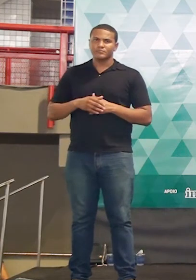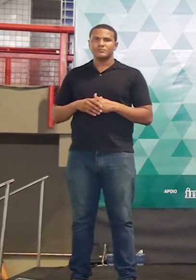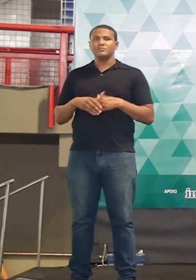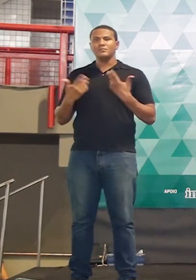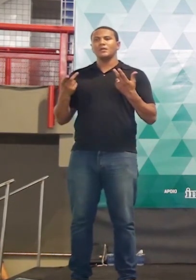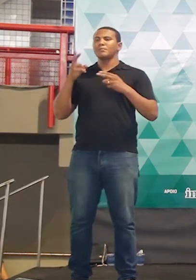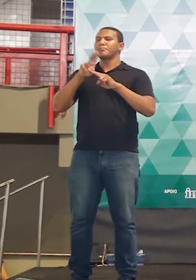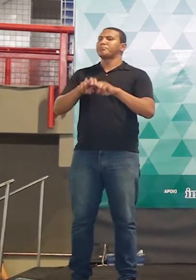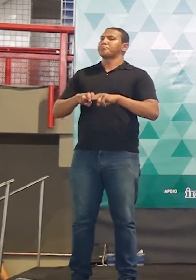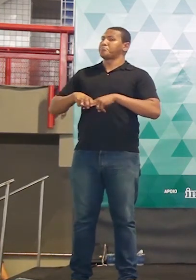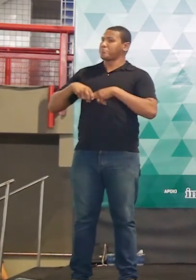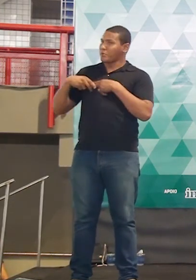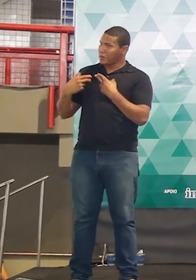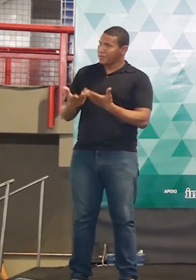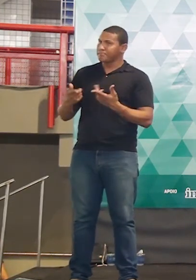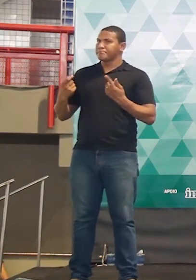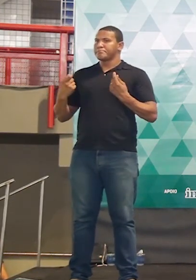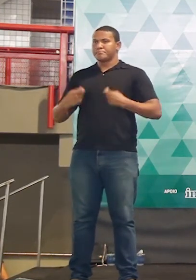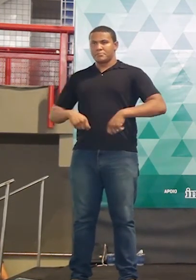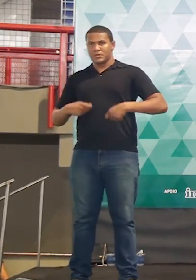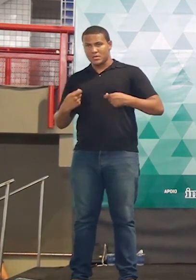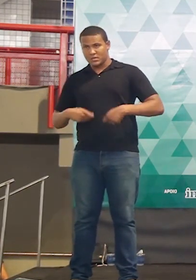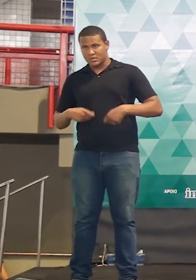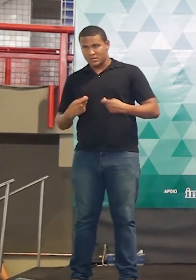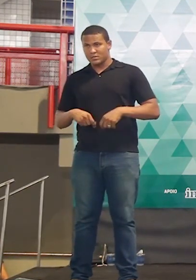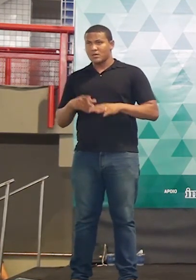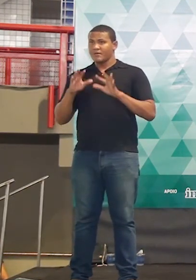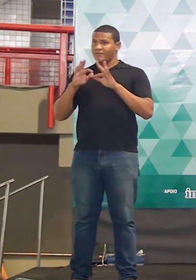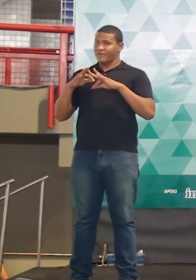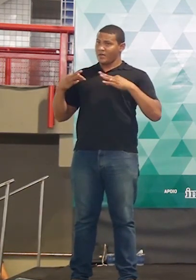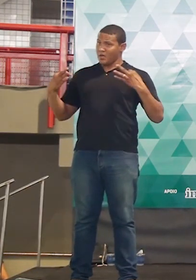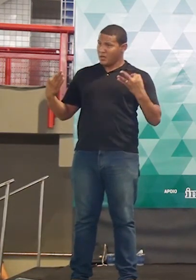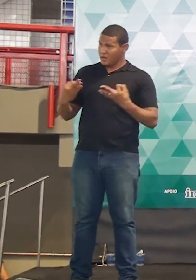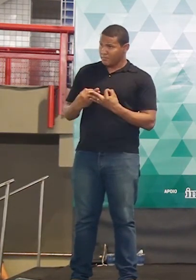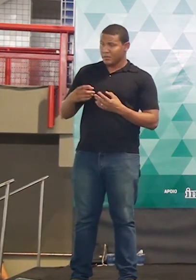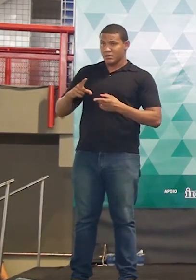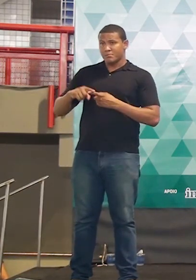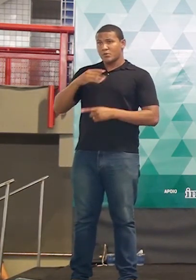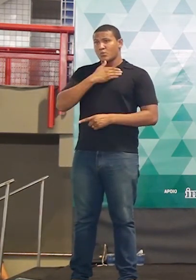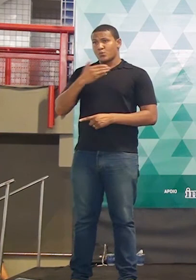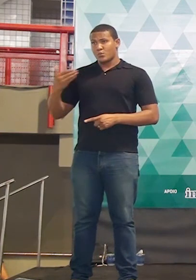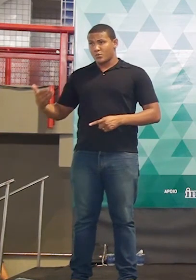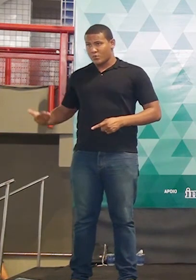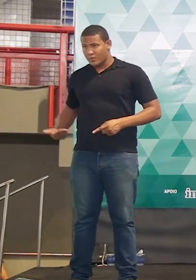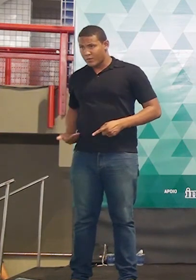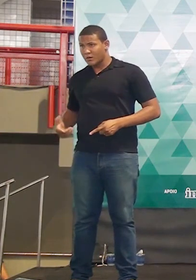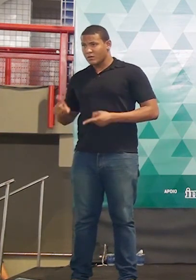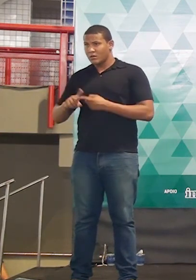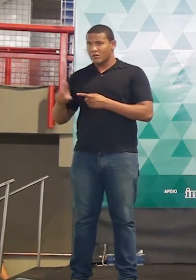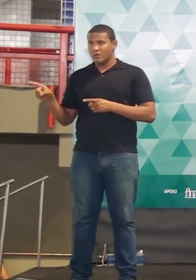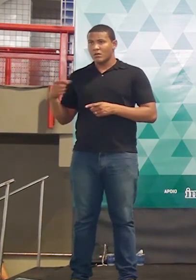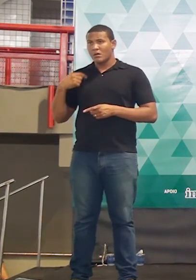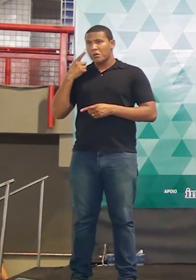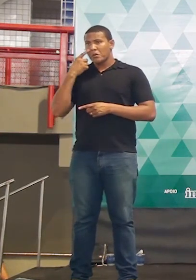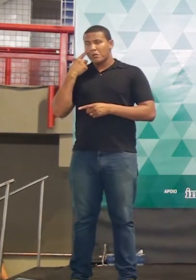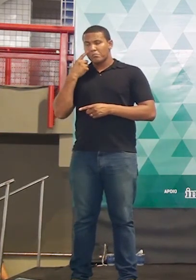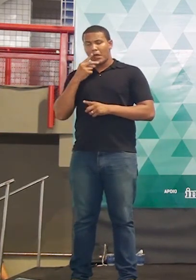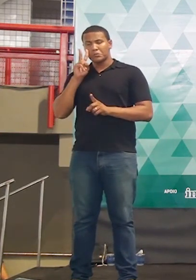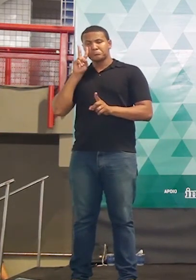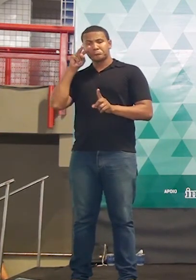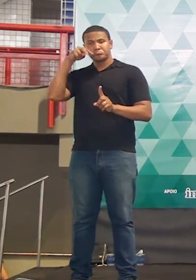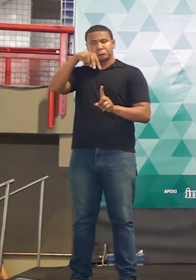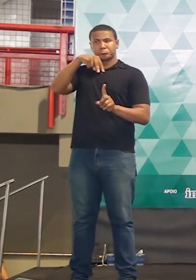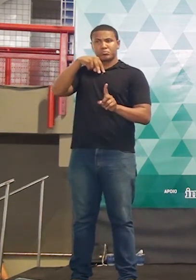por isso é necessário que famílias e governo acompanhem melhor o que as pessoas,